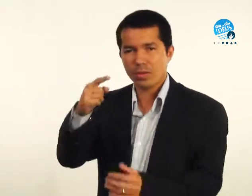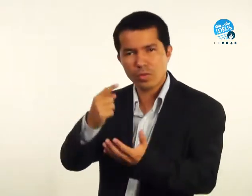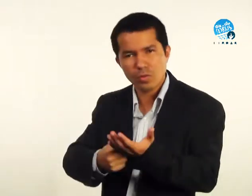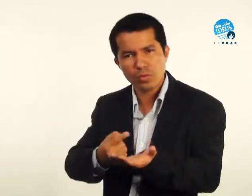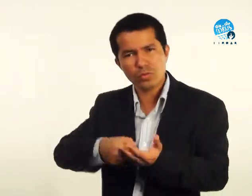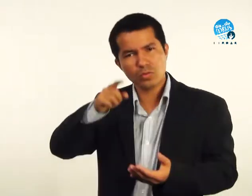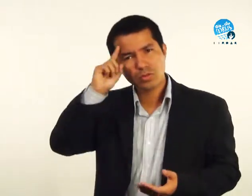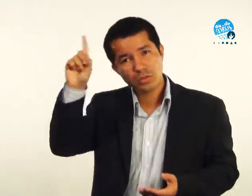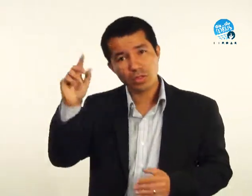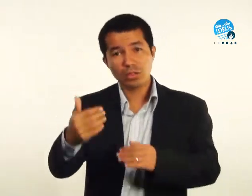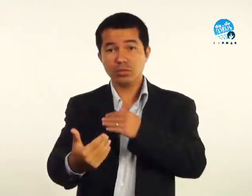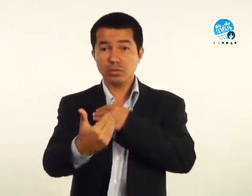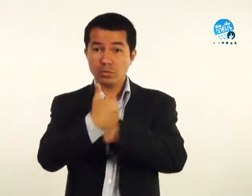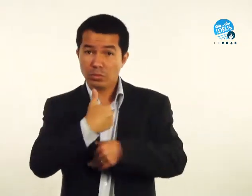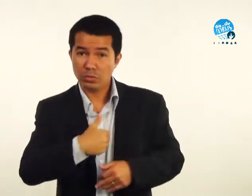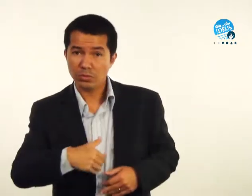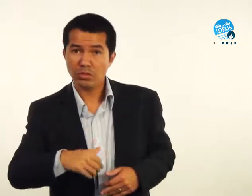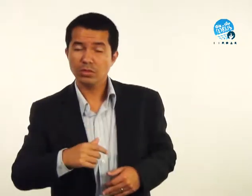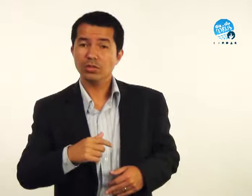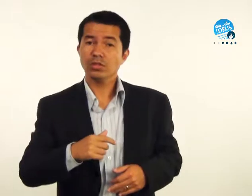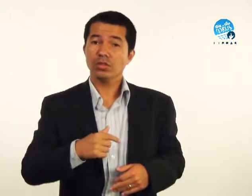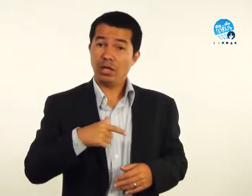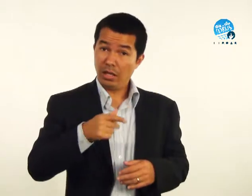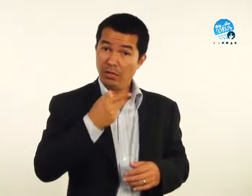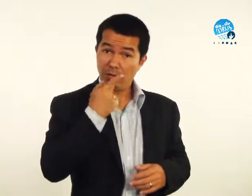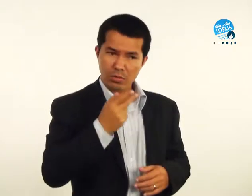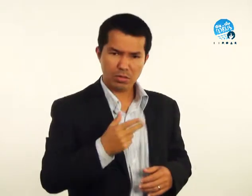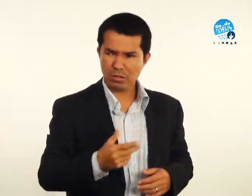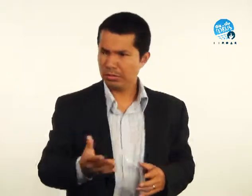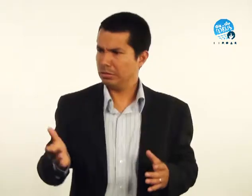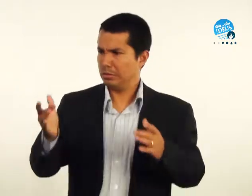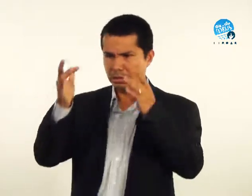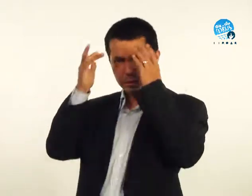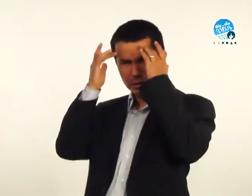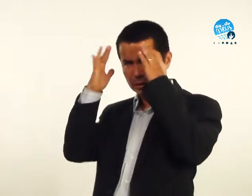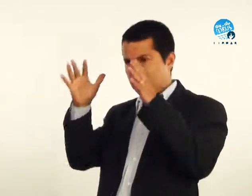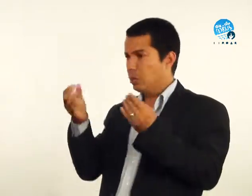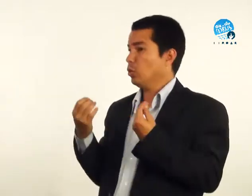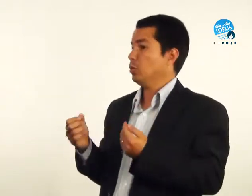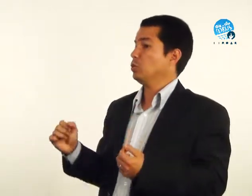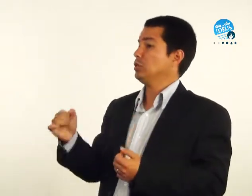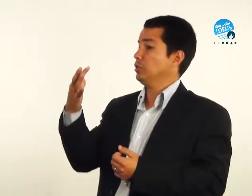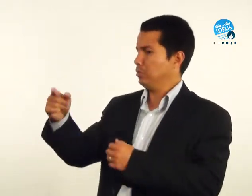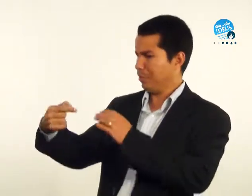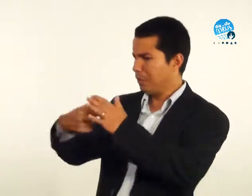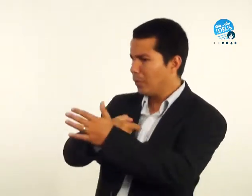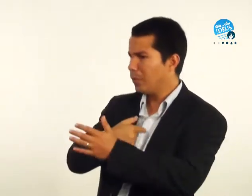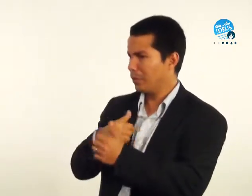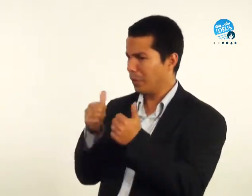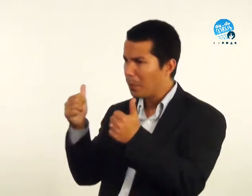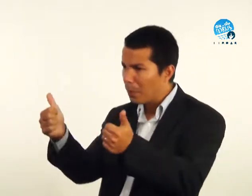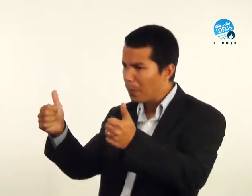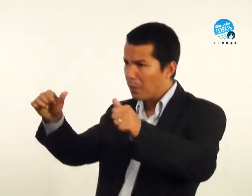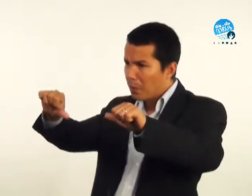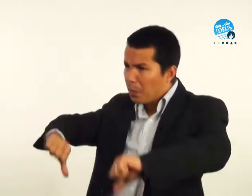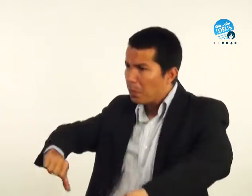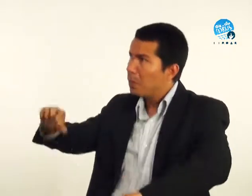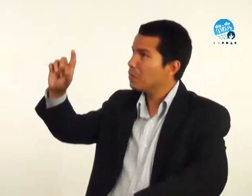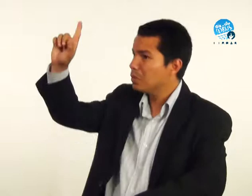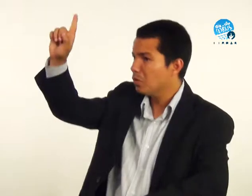horário, ela foi. E ela disse assim: Pascoal, você não sabe o que estava acontecendo comigo naquela hora. Não é possível que seja